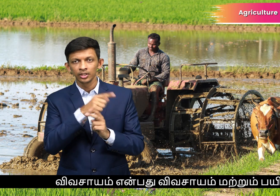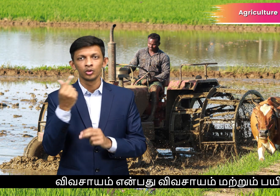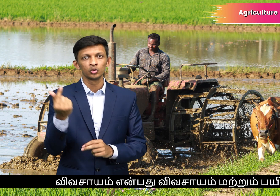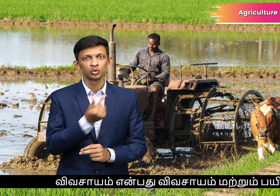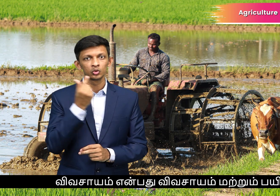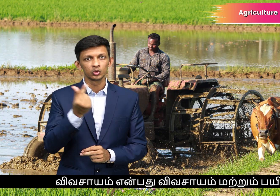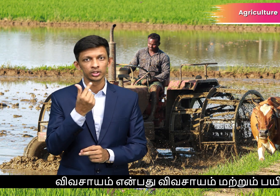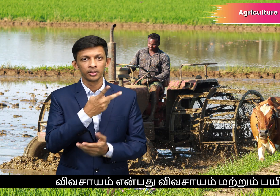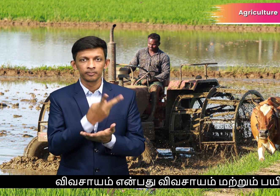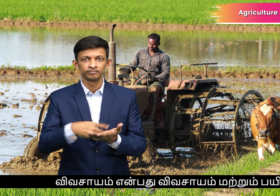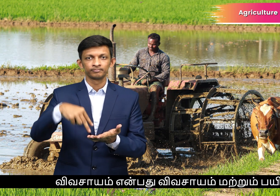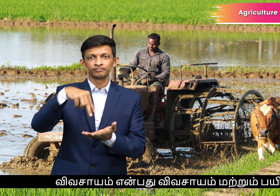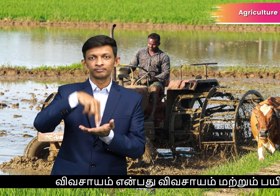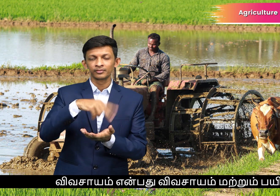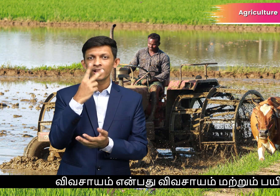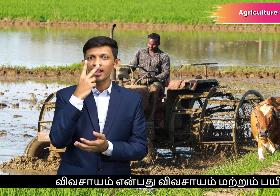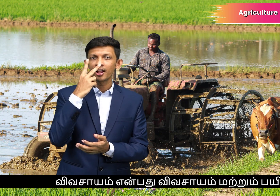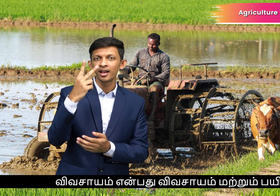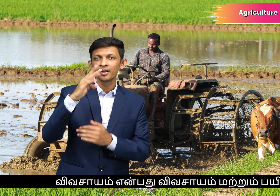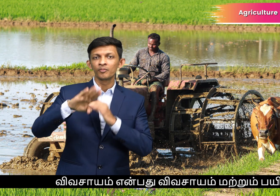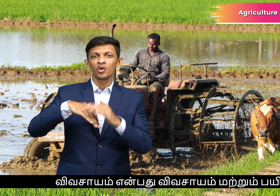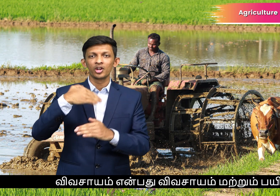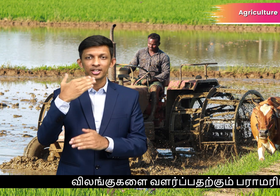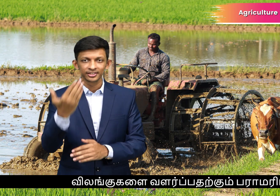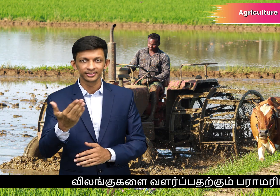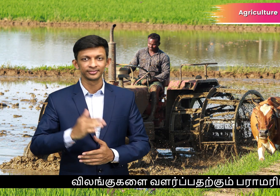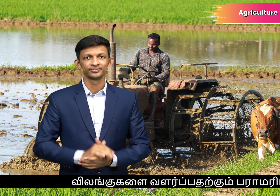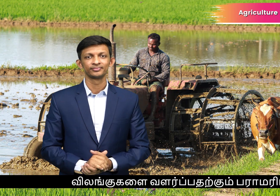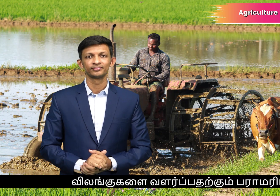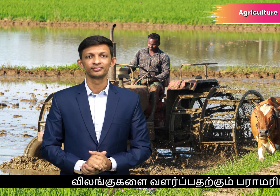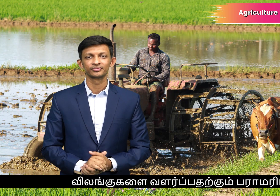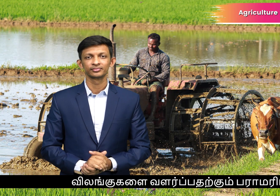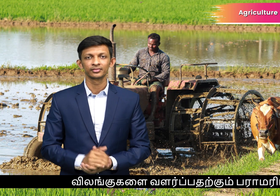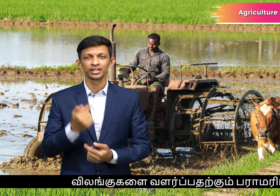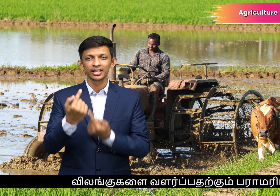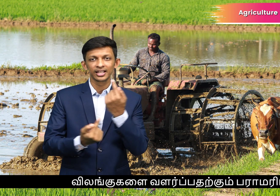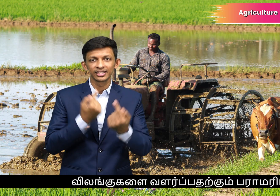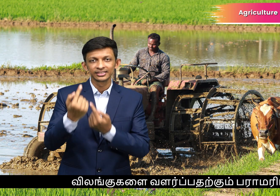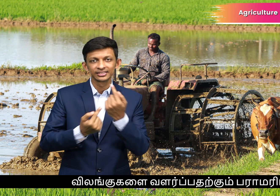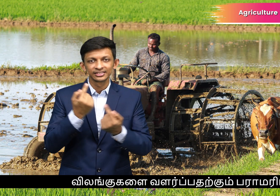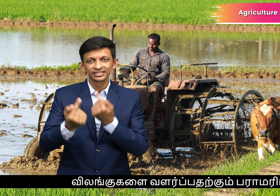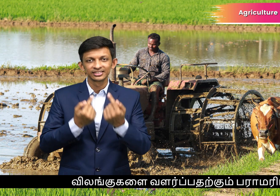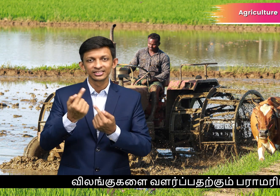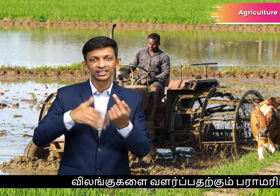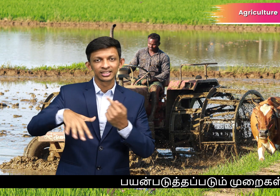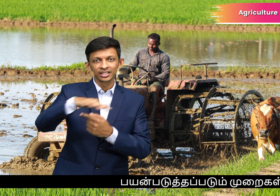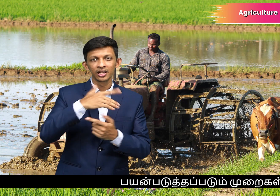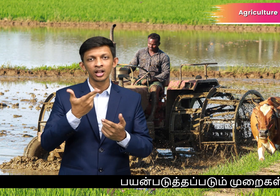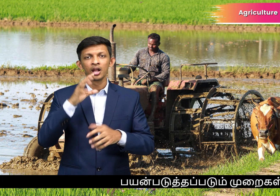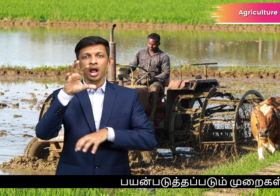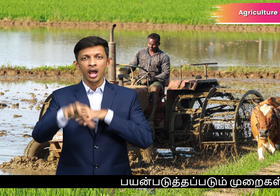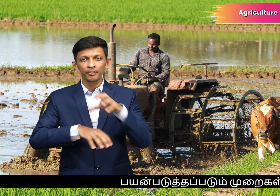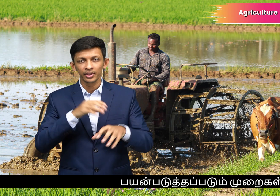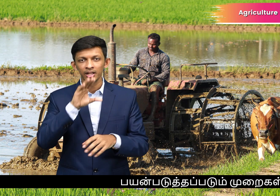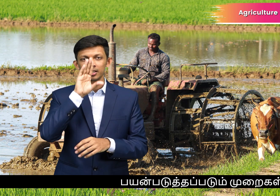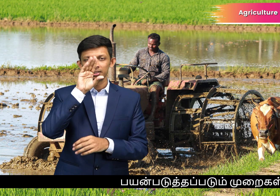விவசாயம் என்பது விவசாயம் மற்றும் பயிர்கள் மற்றும் விலங்குகளை வளர்ப்பதற்கும் பராமரிப்பதற்கும்